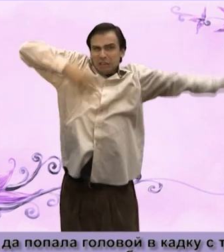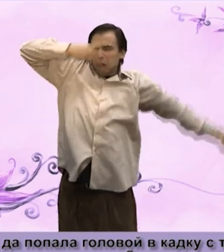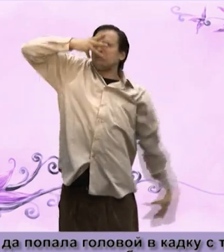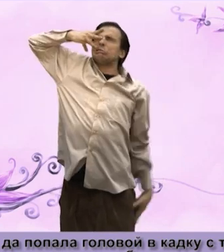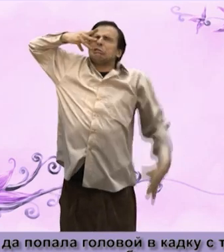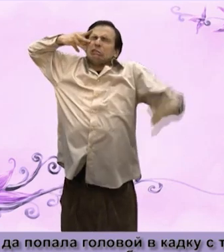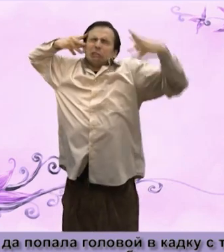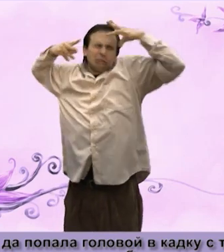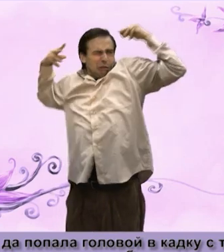Вымазалась!